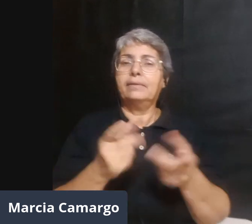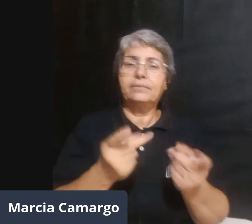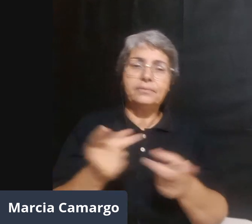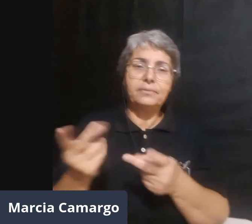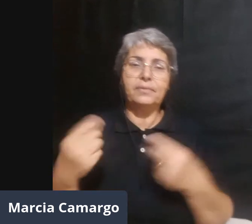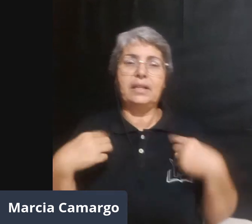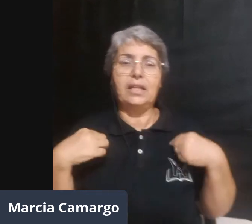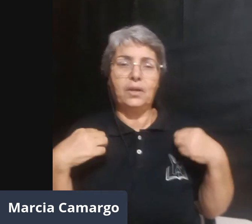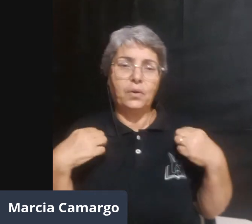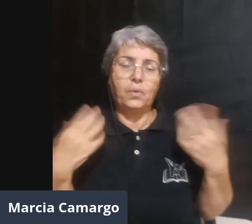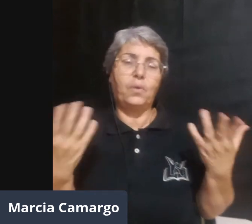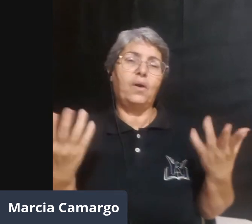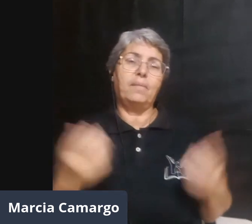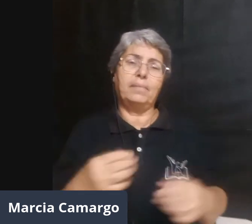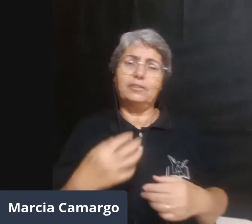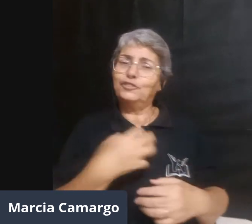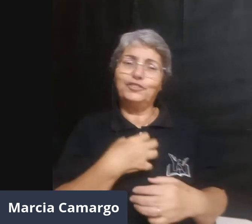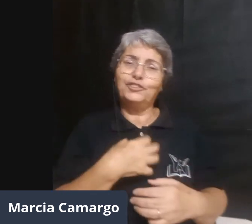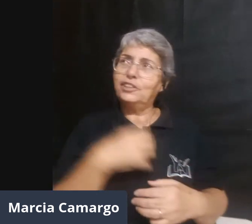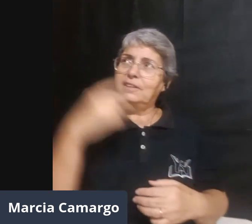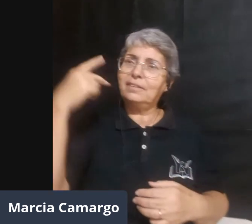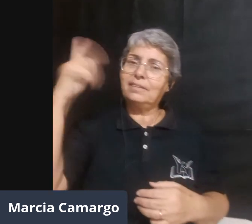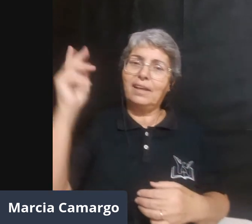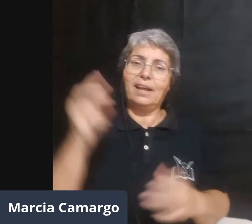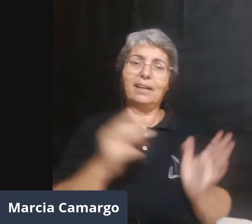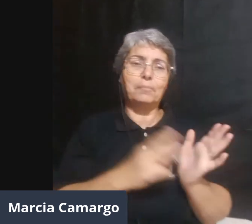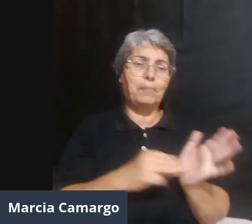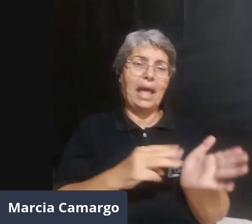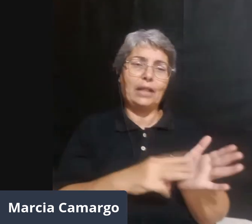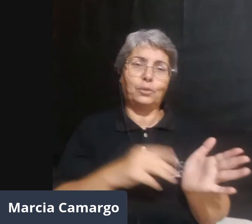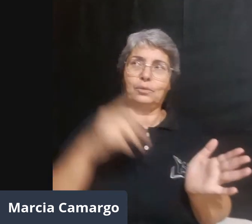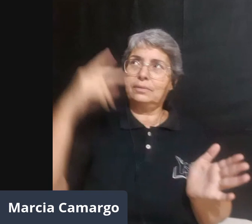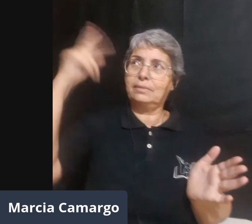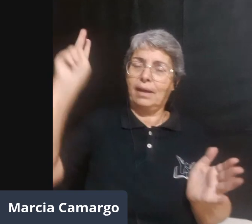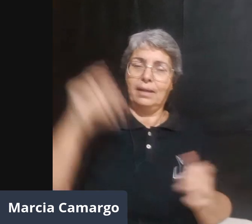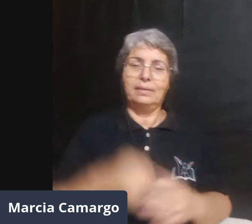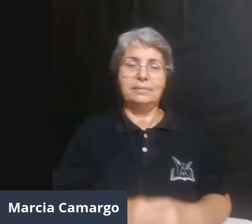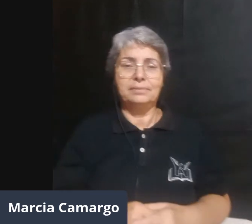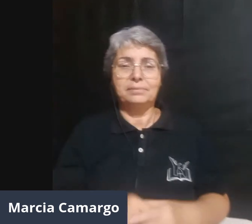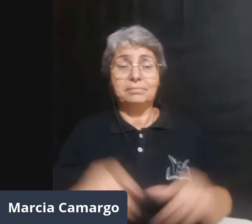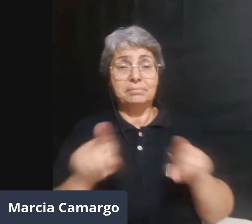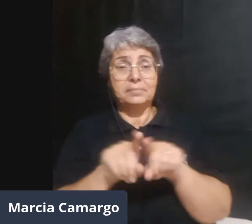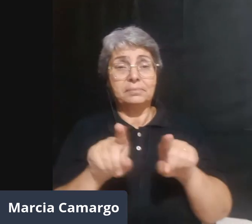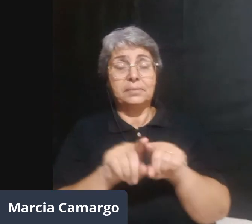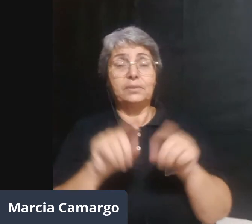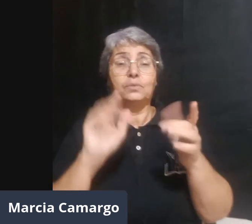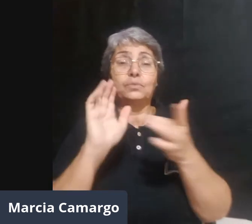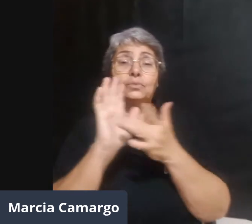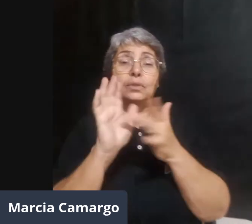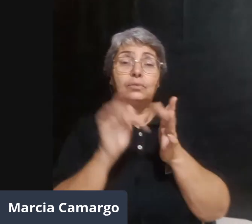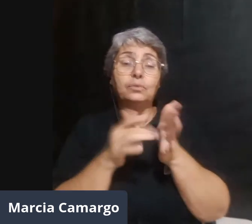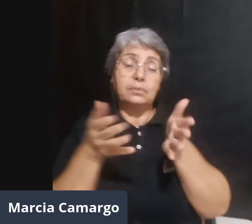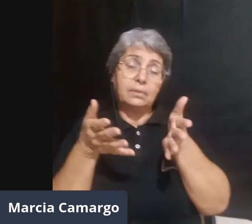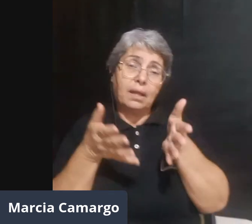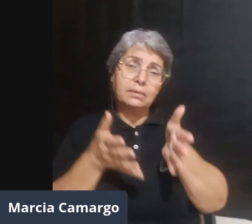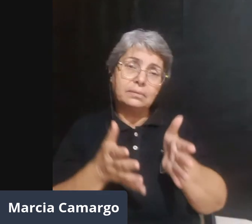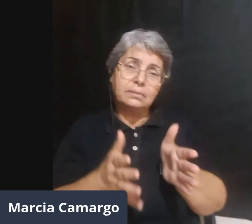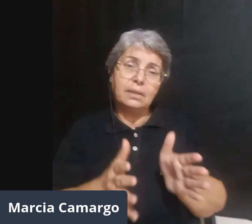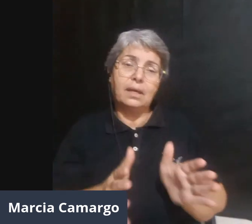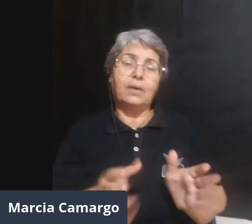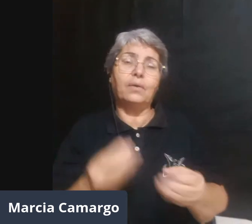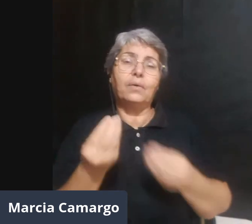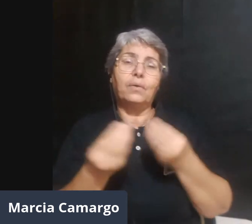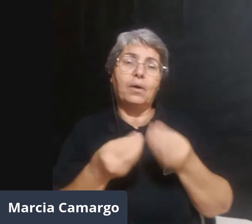estratégia de Deus. O maior exemplo disso foi o próprio Salvador. Ali estava um bebezinho de uma família